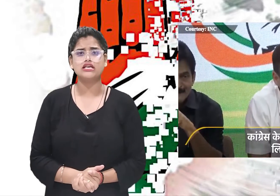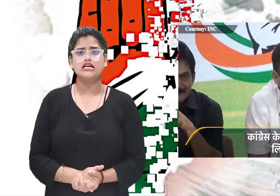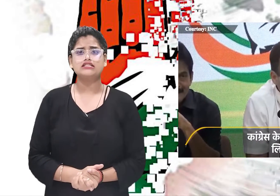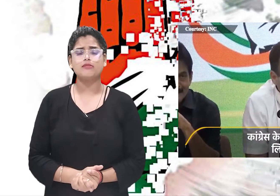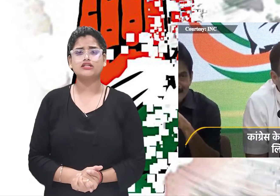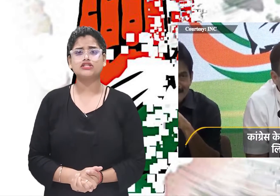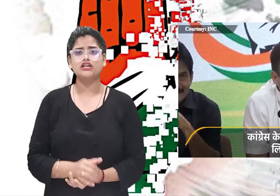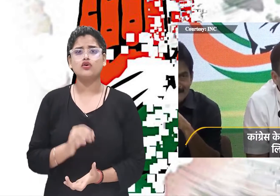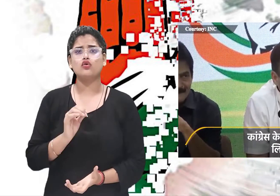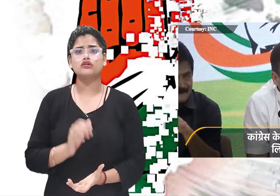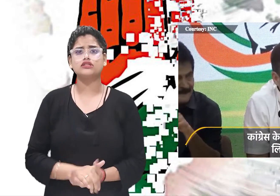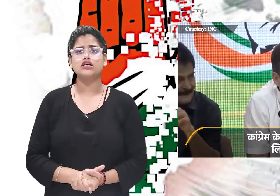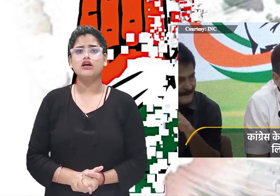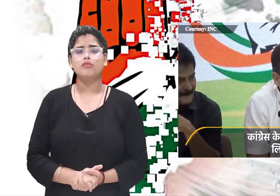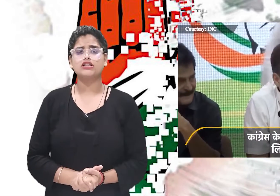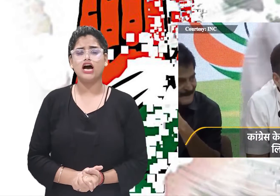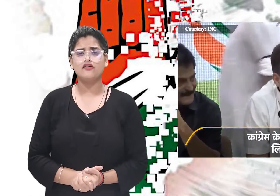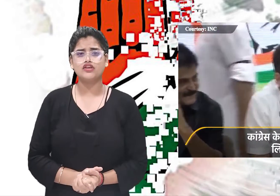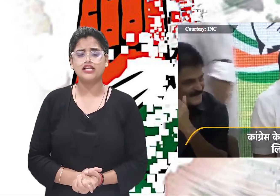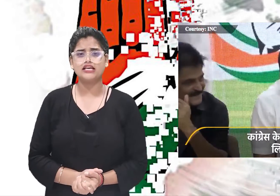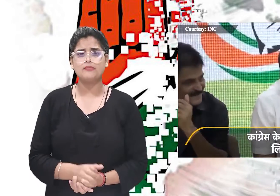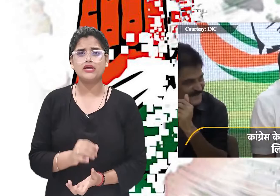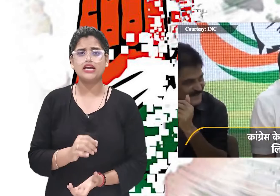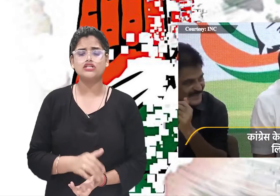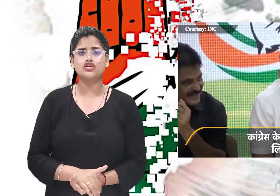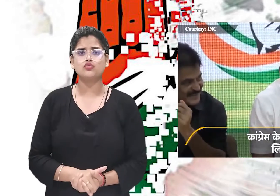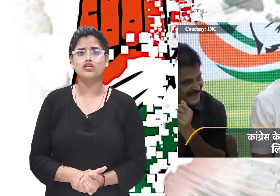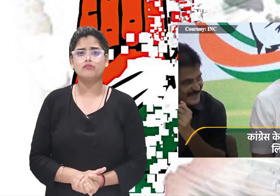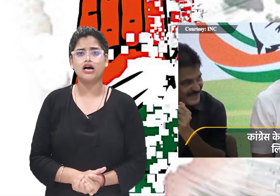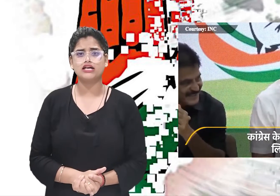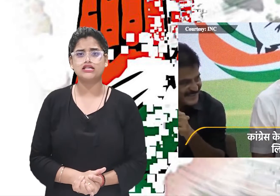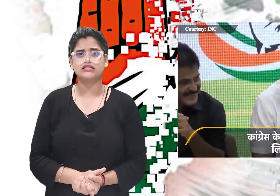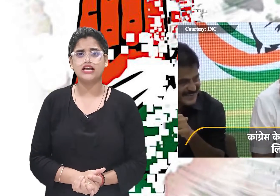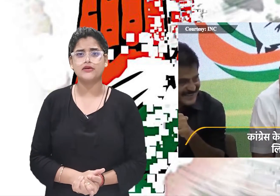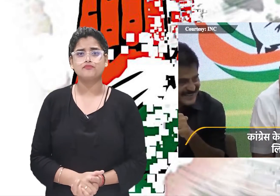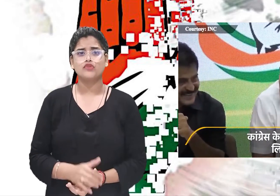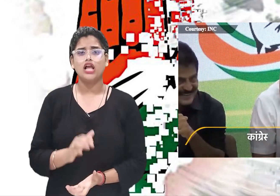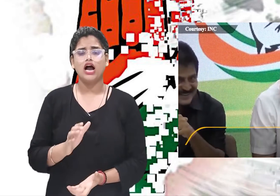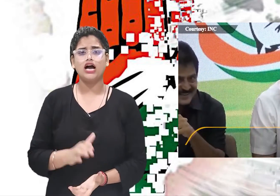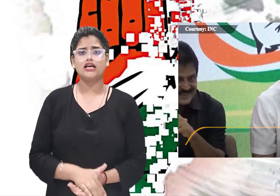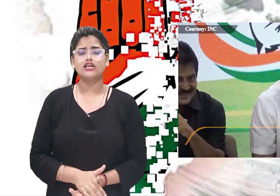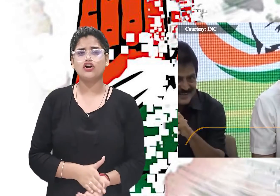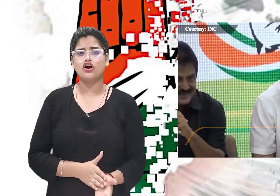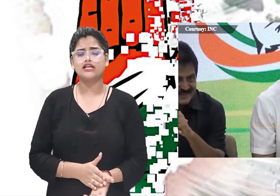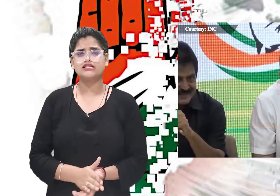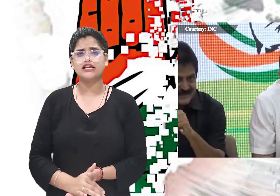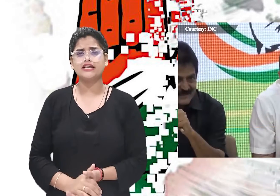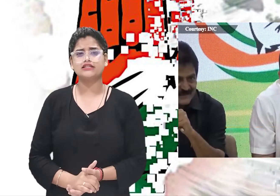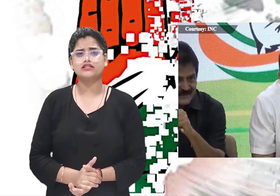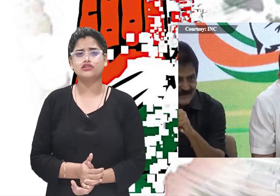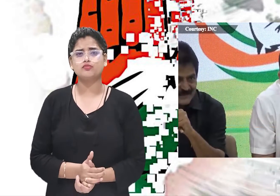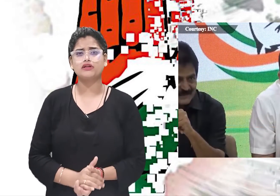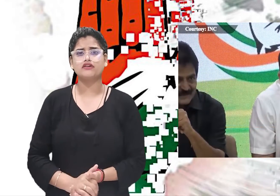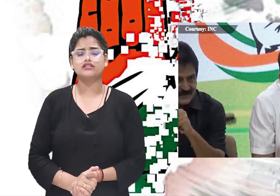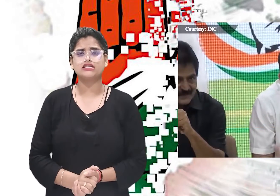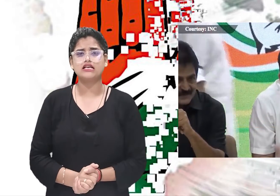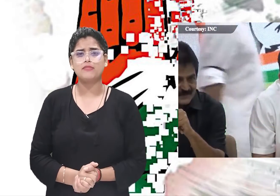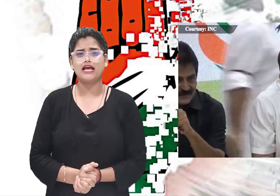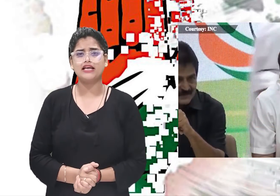समर्थन उक्त बदलाव के लिए बेहद जरूरी माना जाता है हालांकि कांग्रेस के नेतृत्व परिवर्तन से पहले